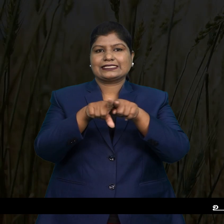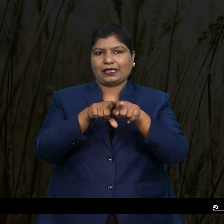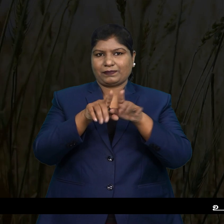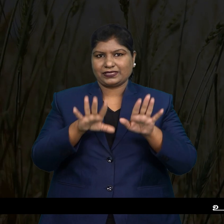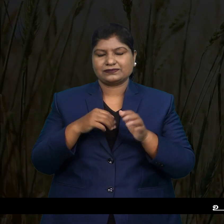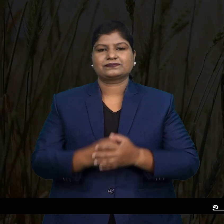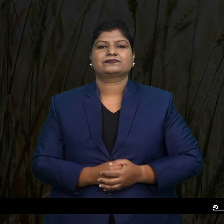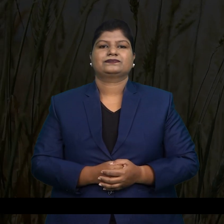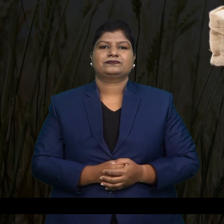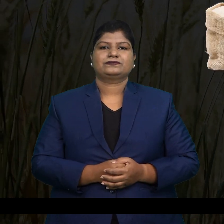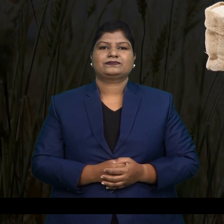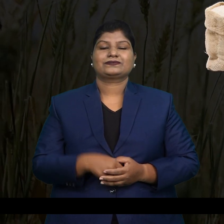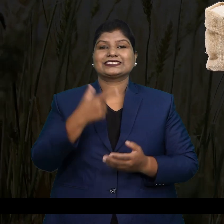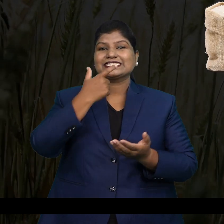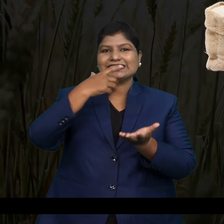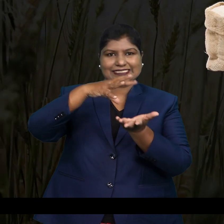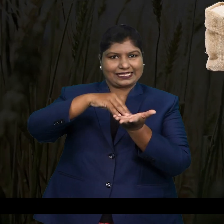உதாரணமாக அரிசி,